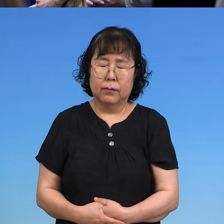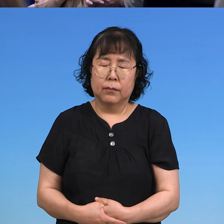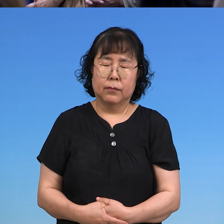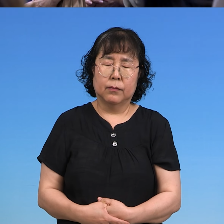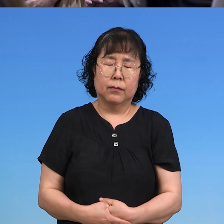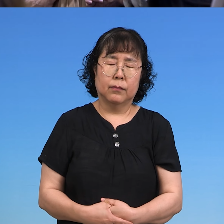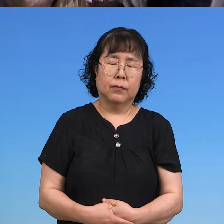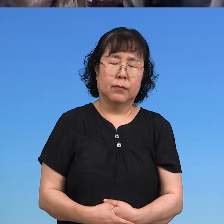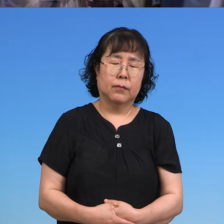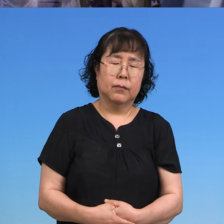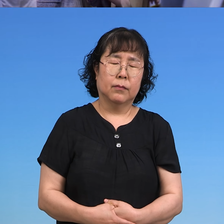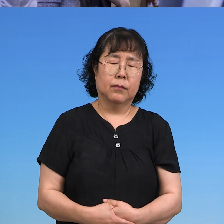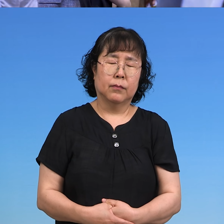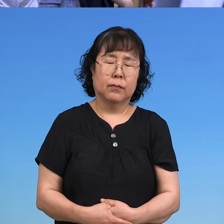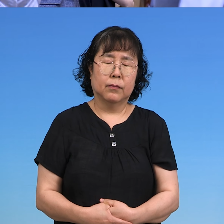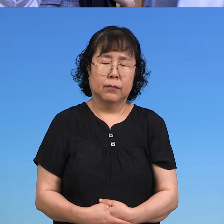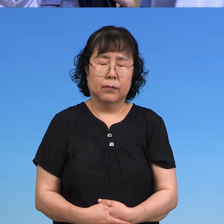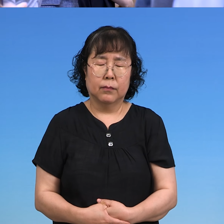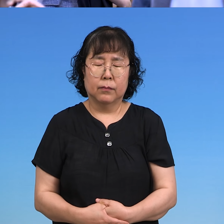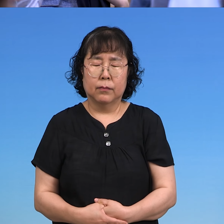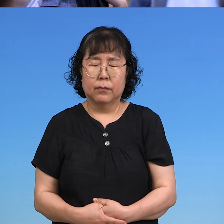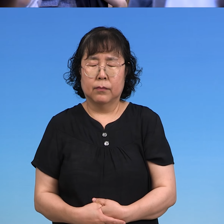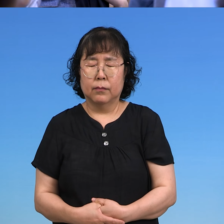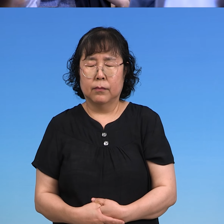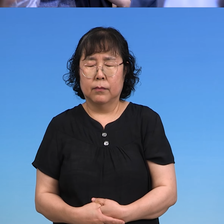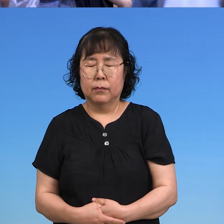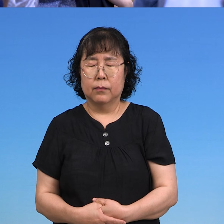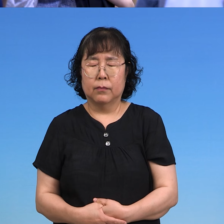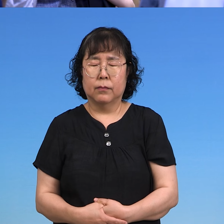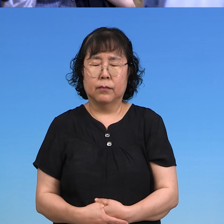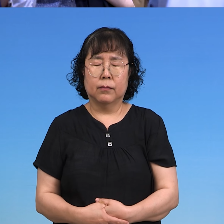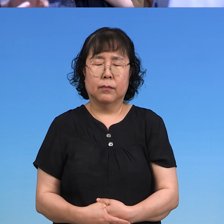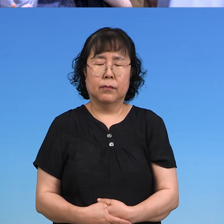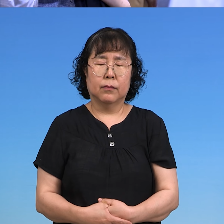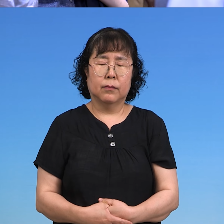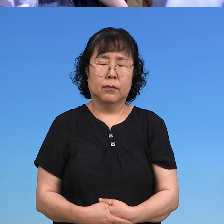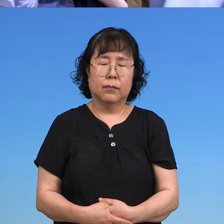영적인 상상력을 가지고 바라보게 하여 주시옵소서. 하나님,